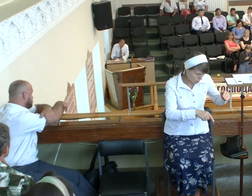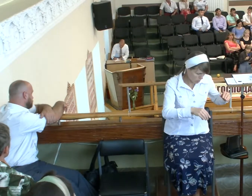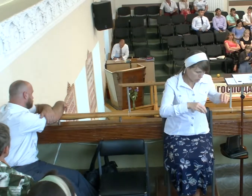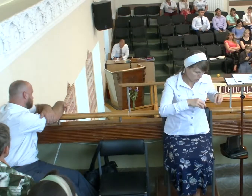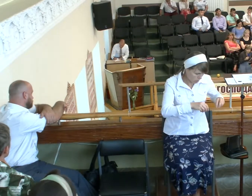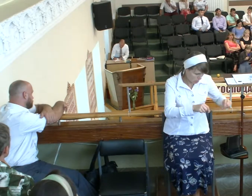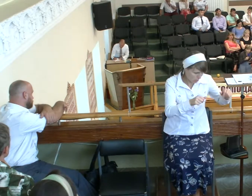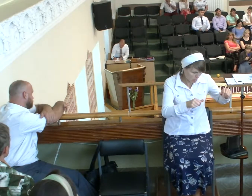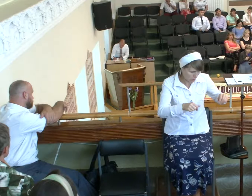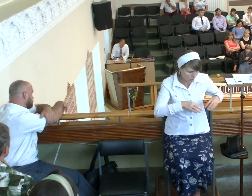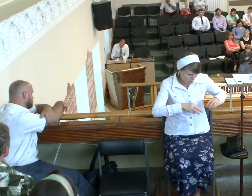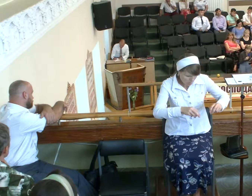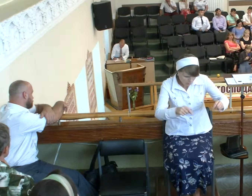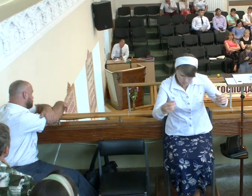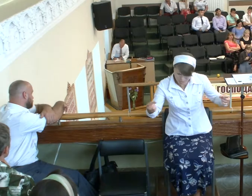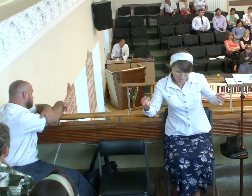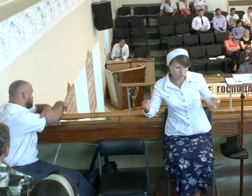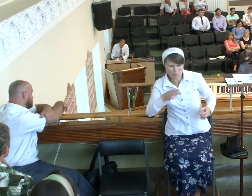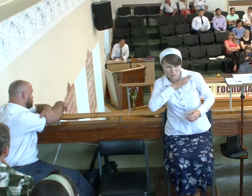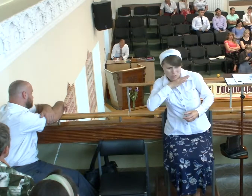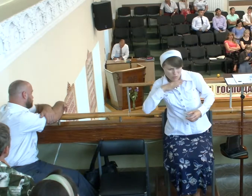земле трагедии всех не